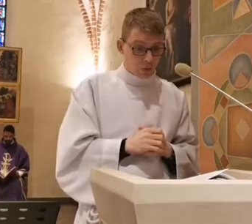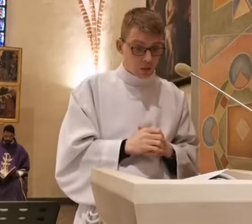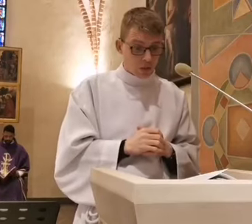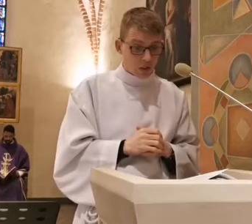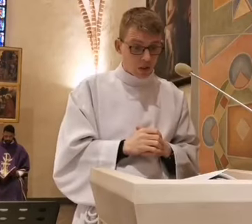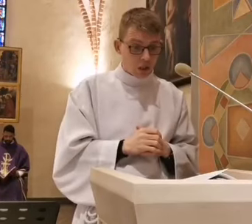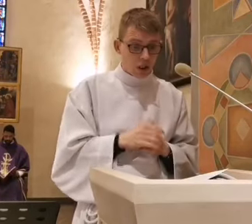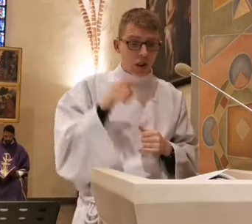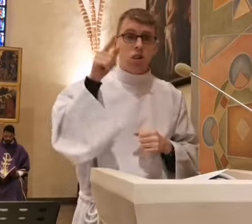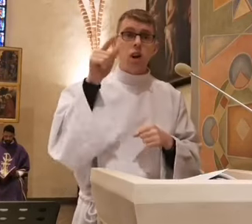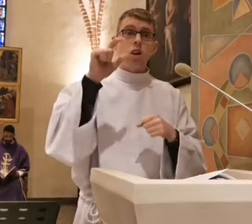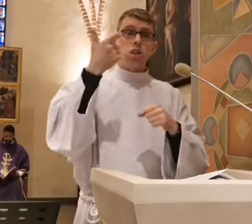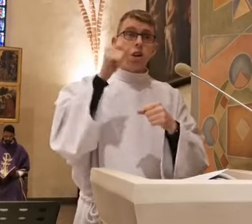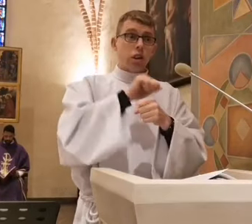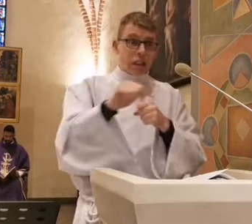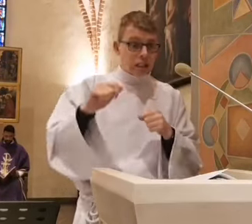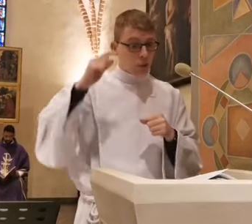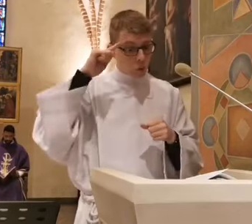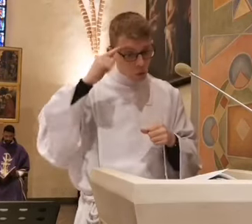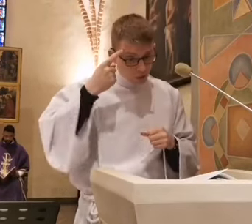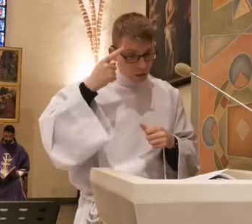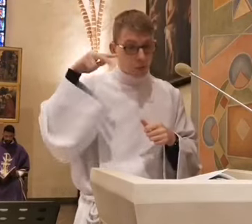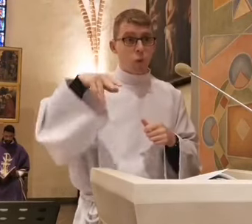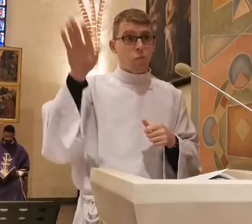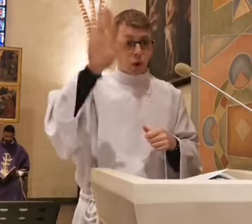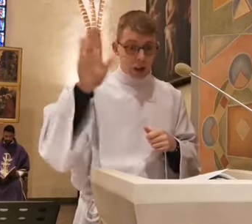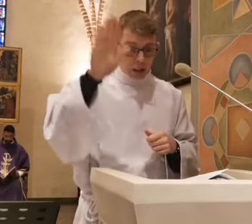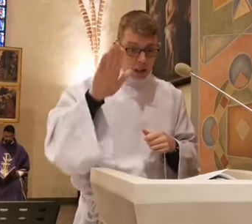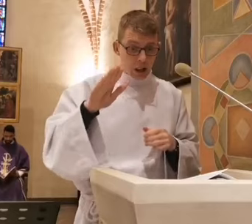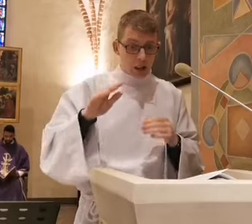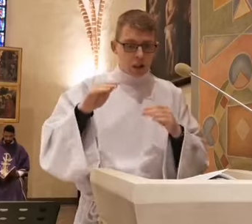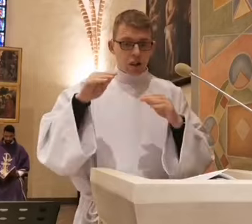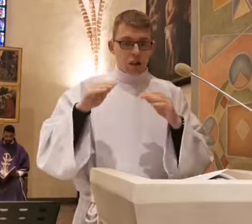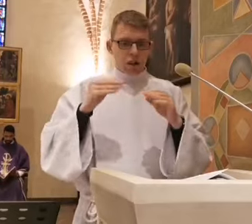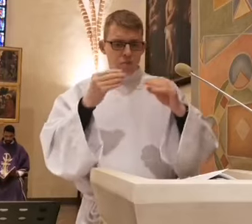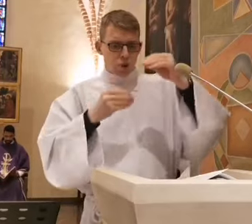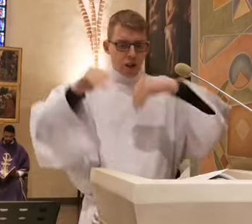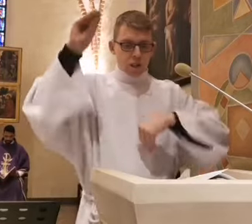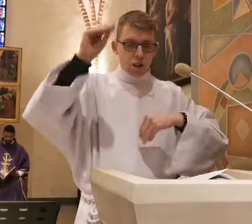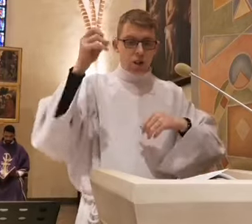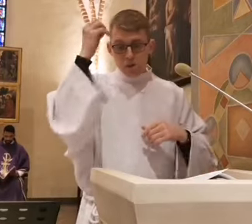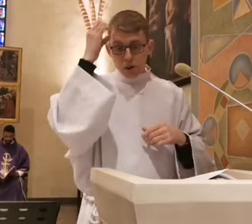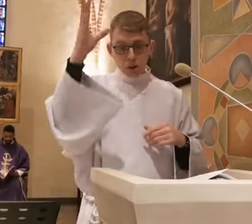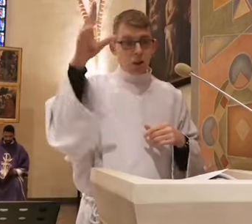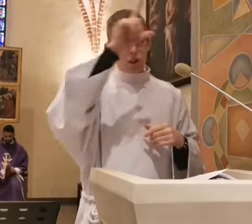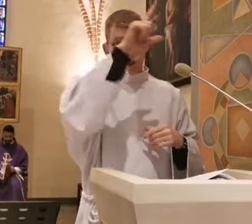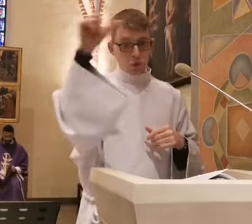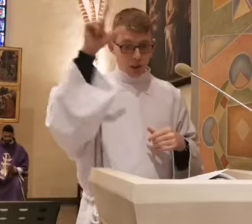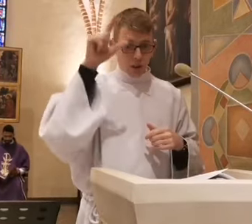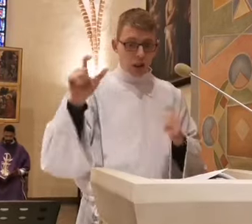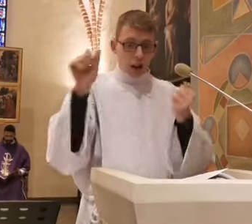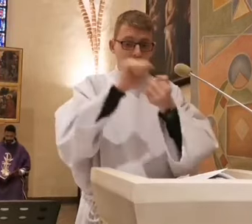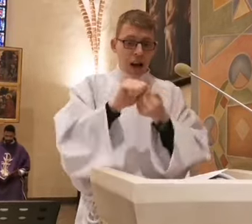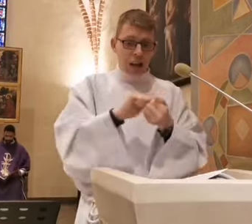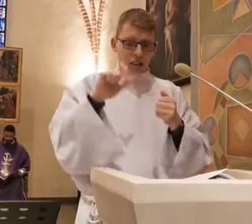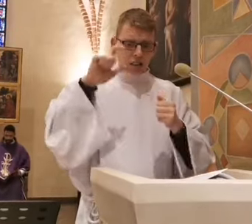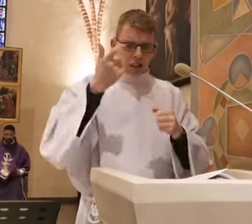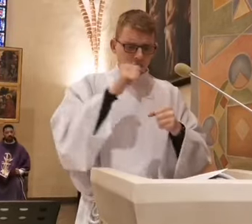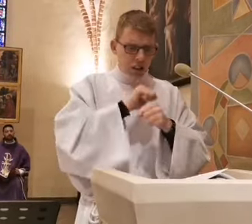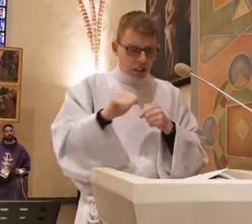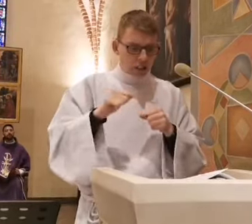Bożą. To, co jest głupstwem u Boga, przewyższa mądrością ludzi,